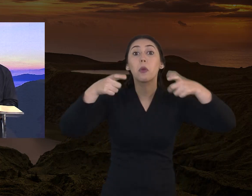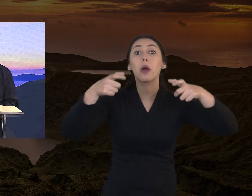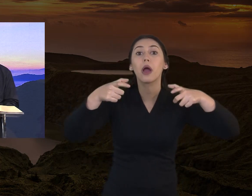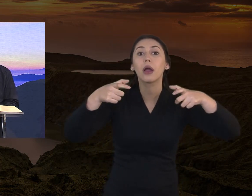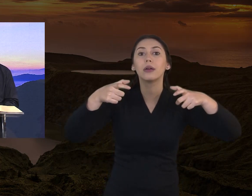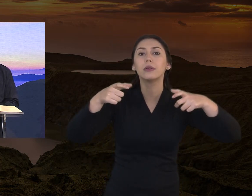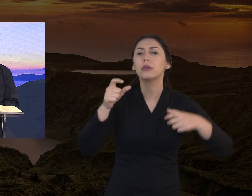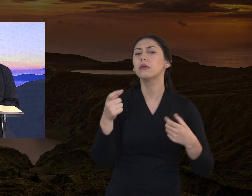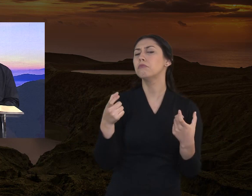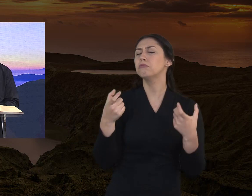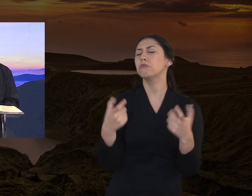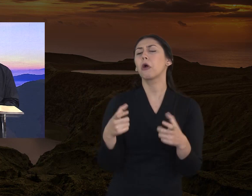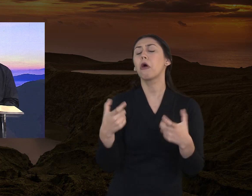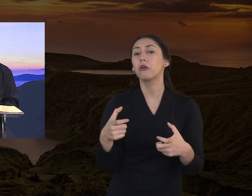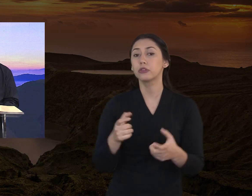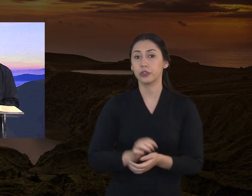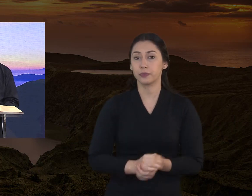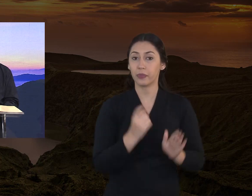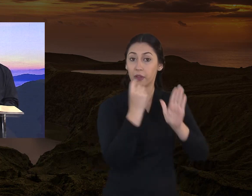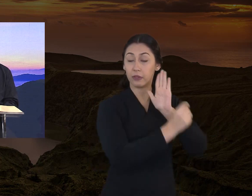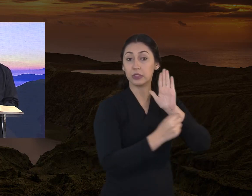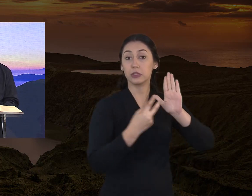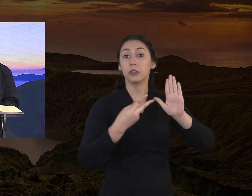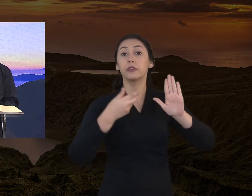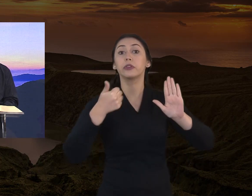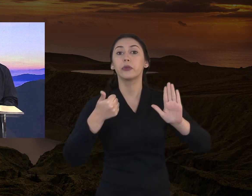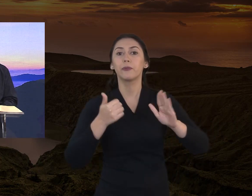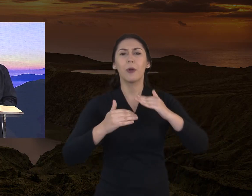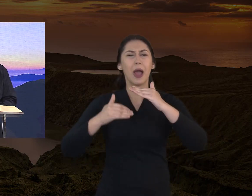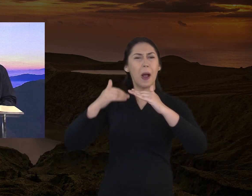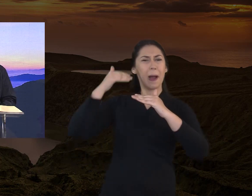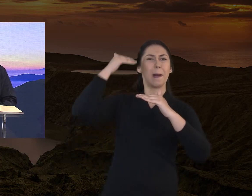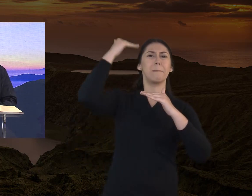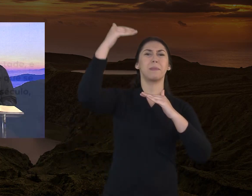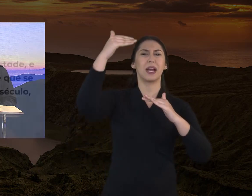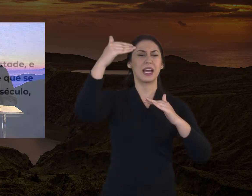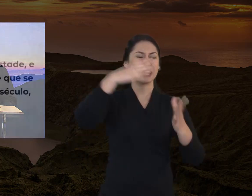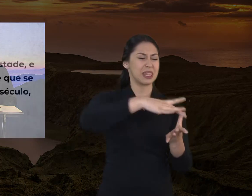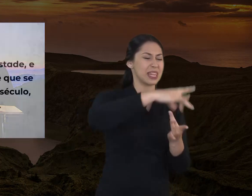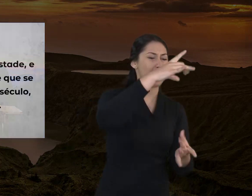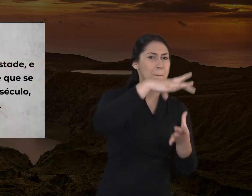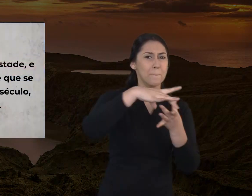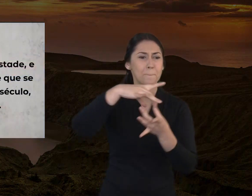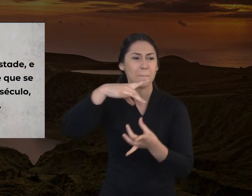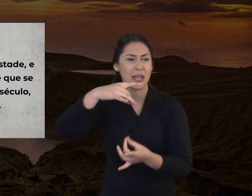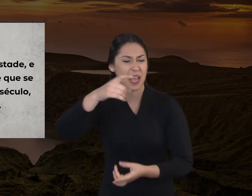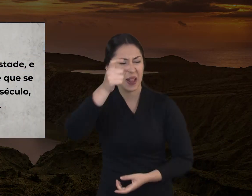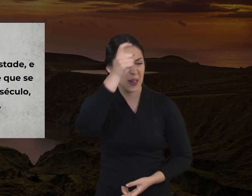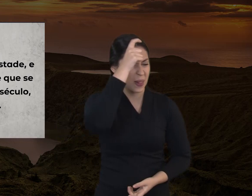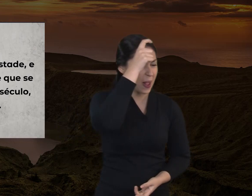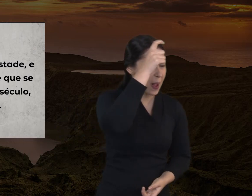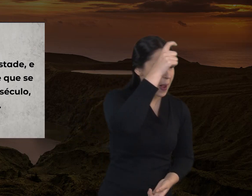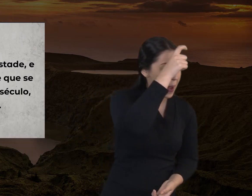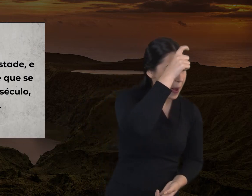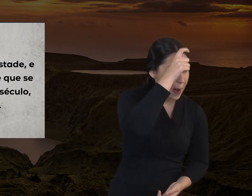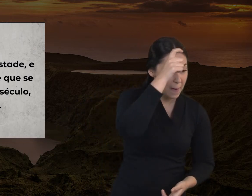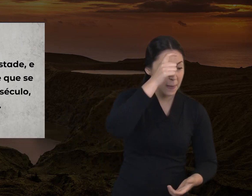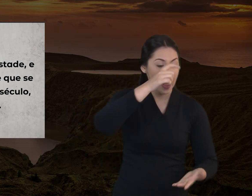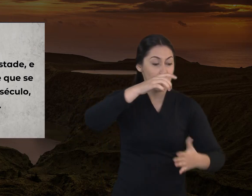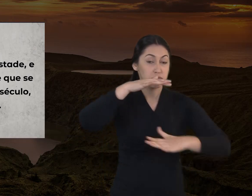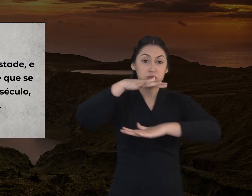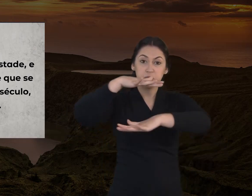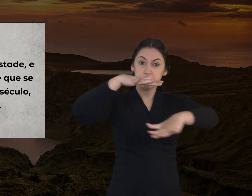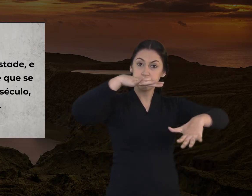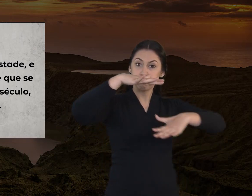é acima, versículo 21, acima de todo principado e potestade e